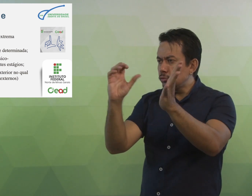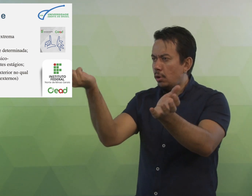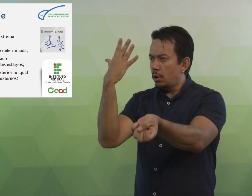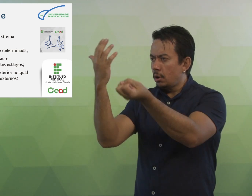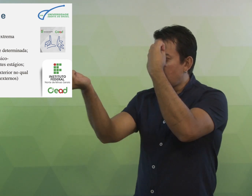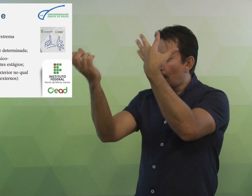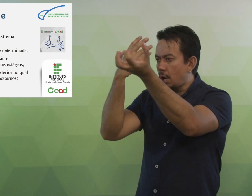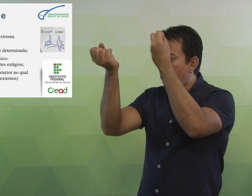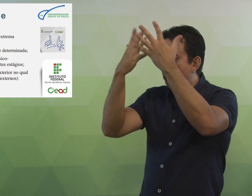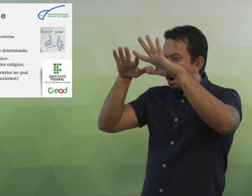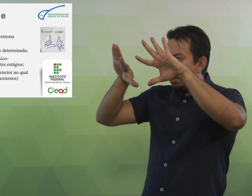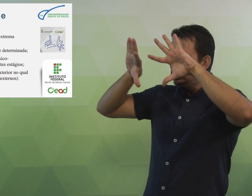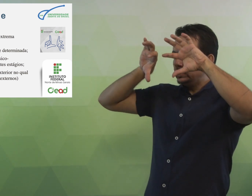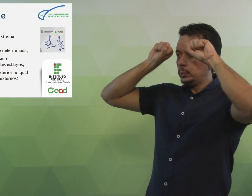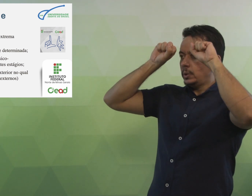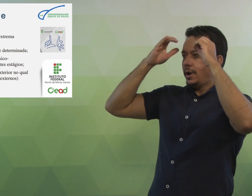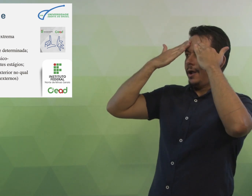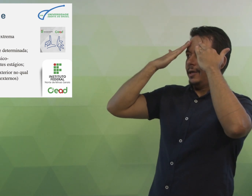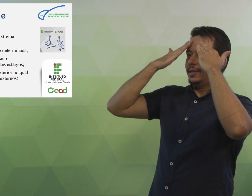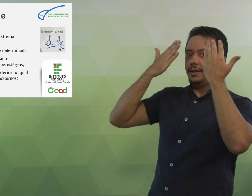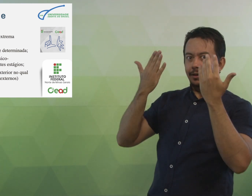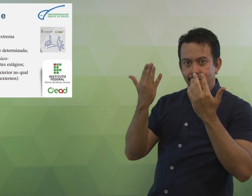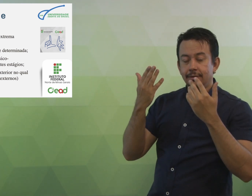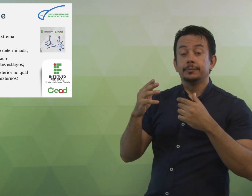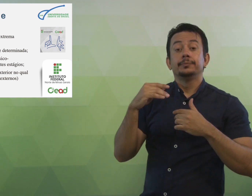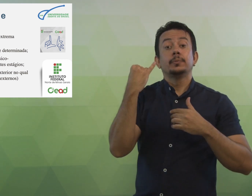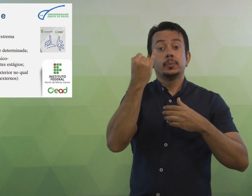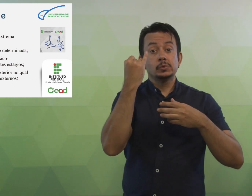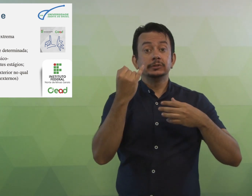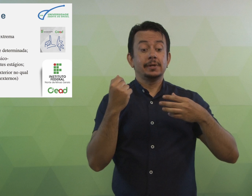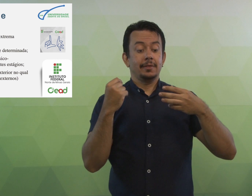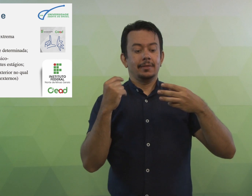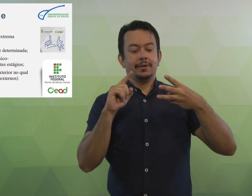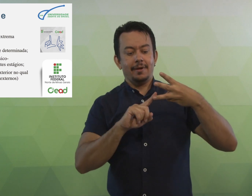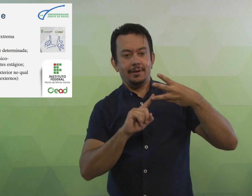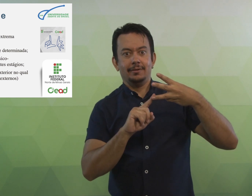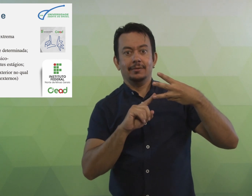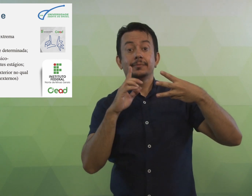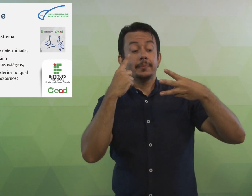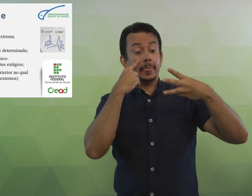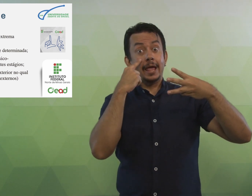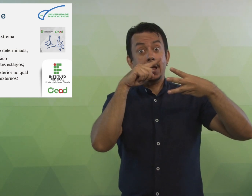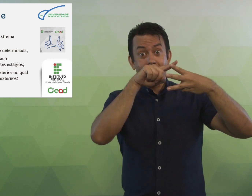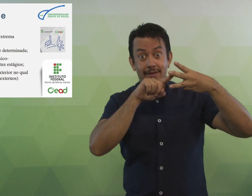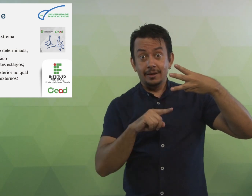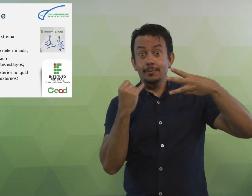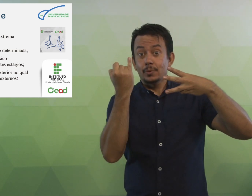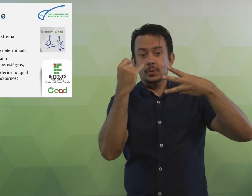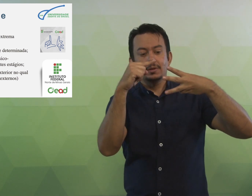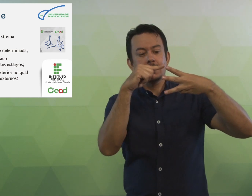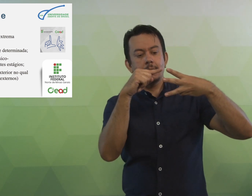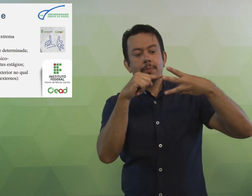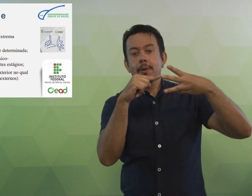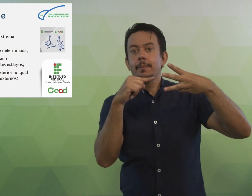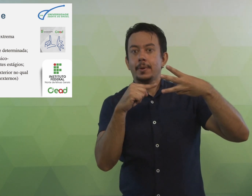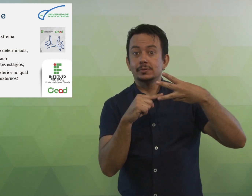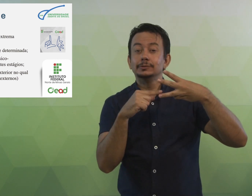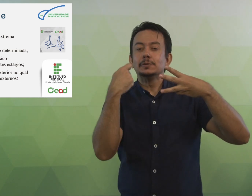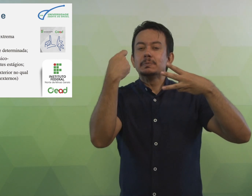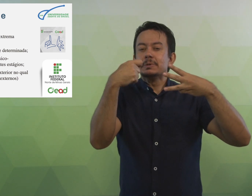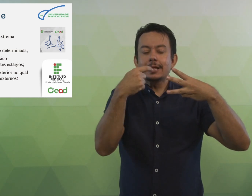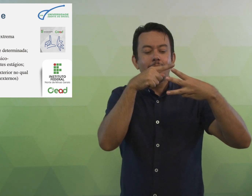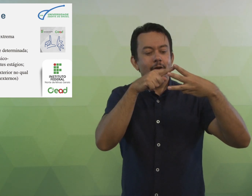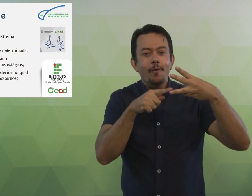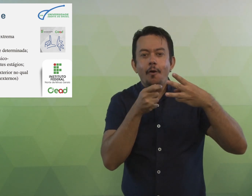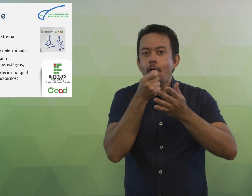os contatos que ela tem de forma externa, são os inputs que ela vai recebendo e ela vai aprendendo de forma externa, do